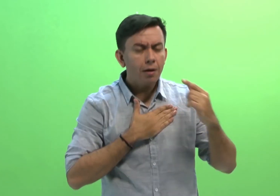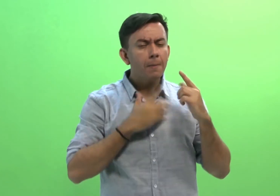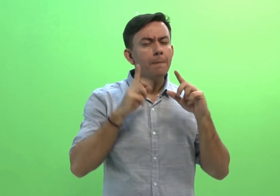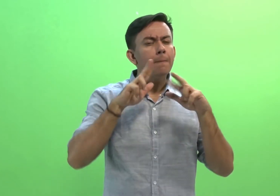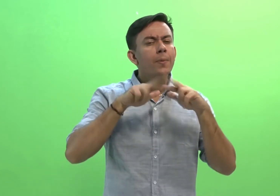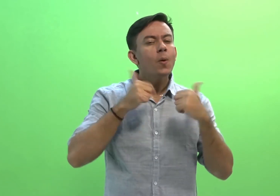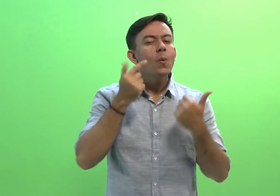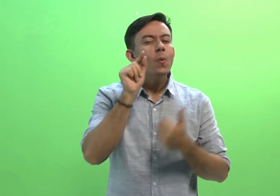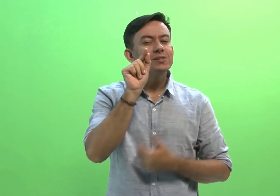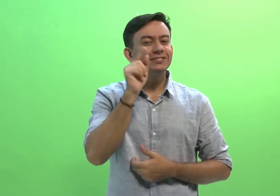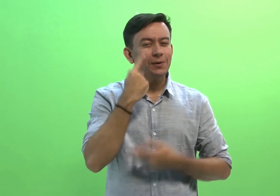Você gosta de maçã?